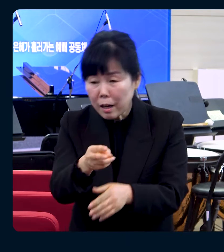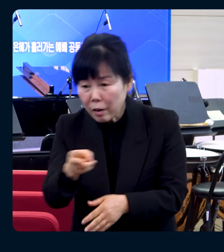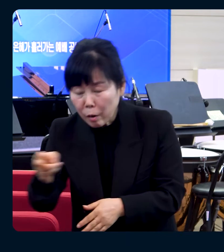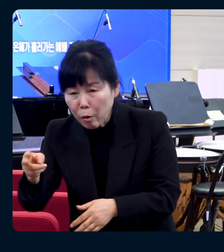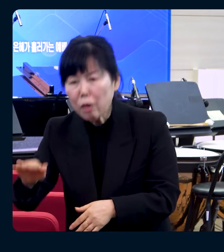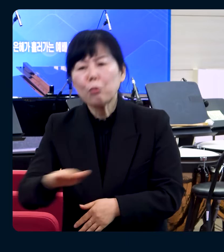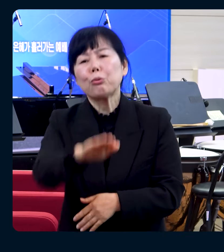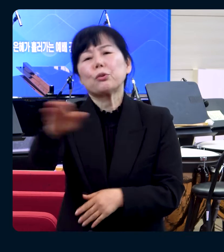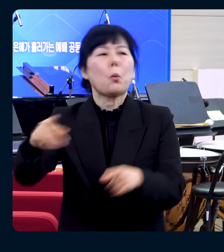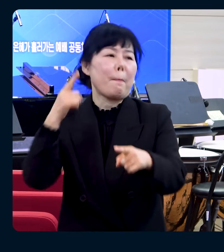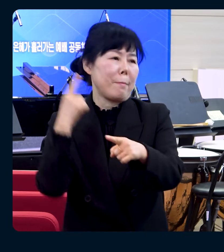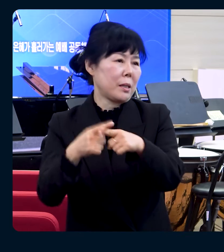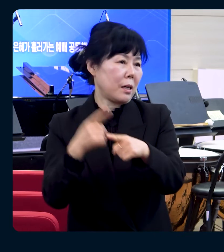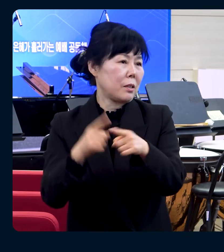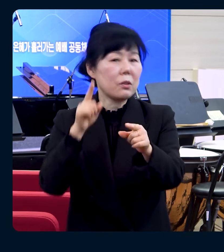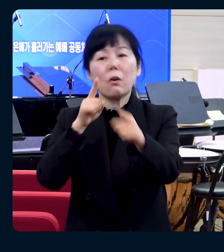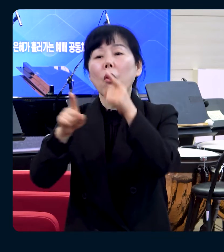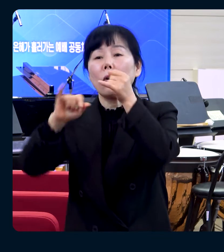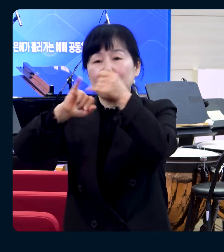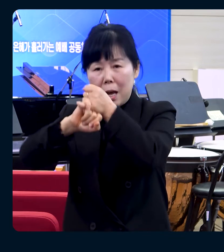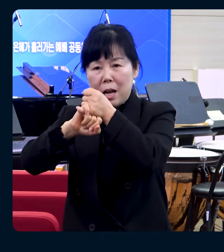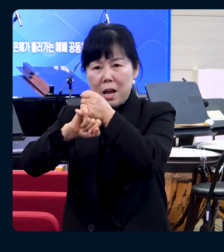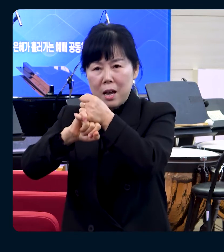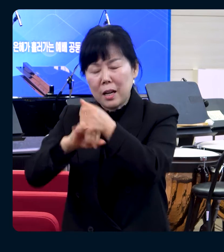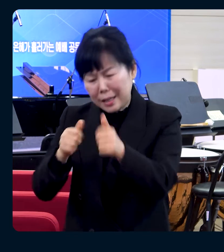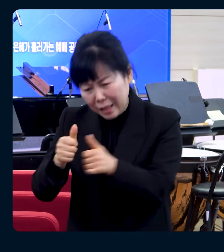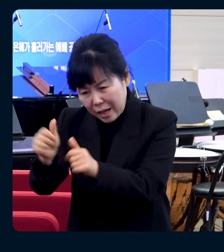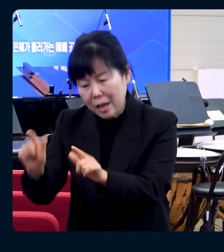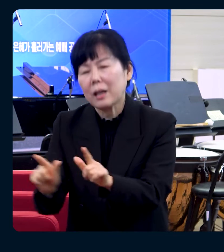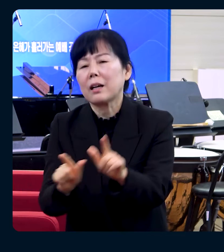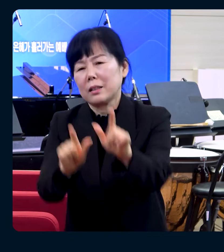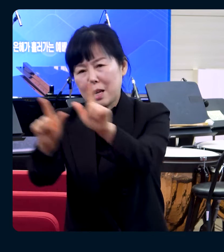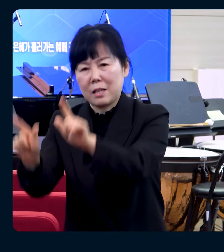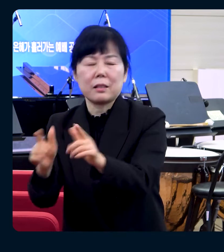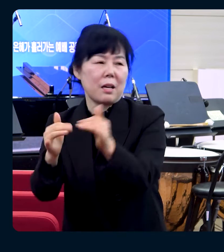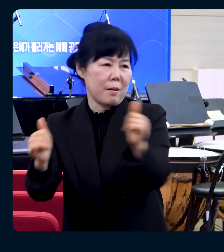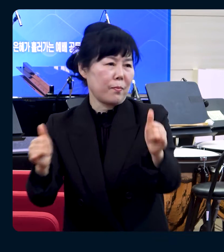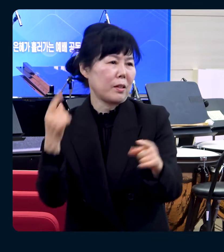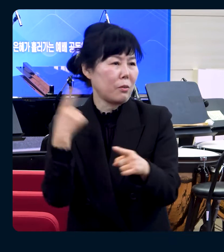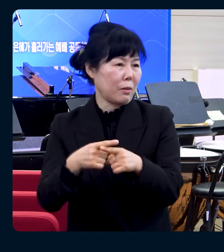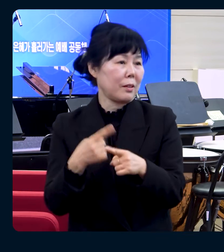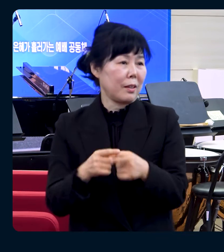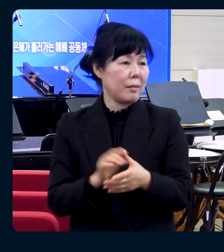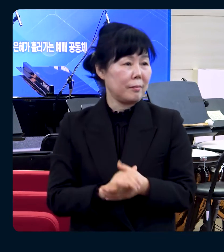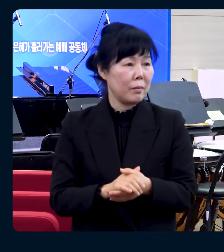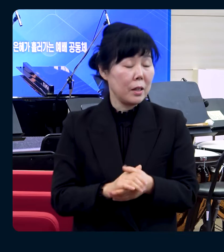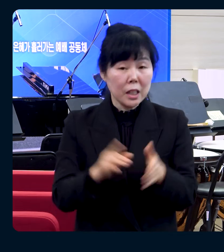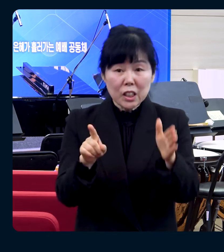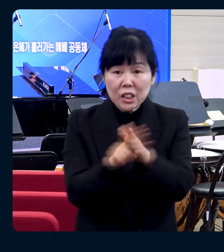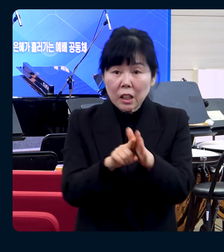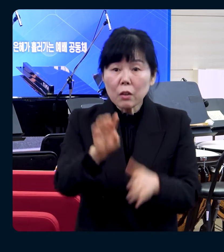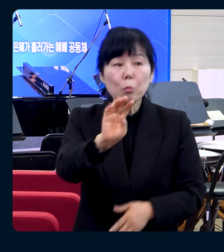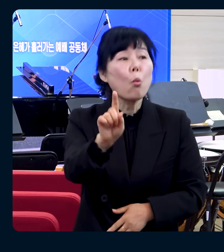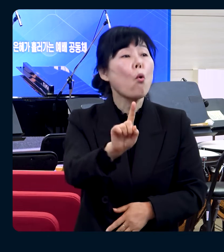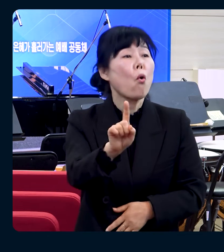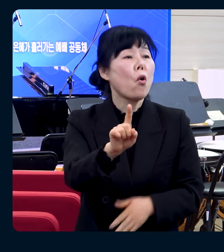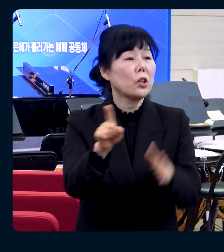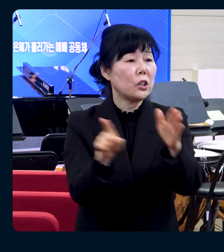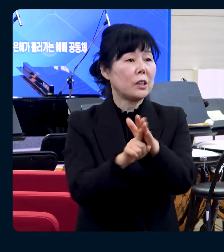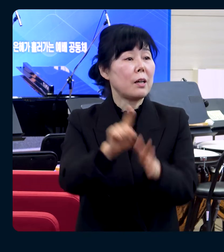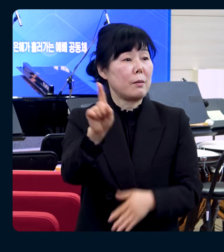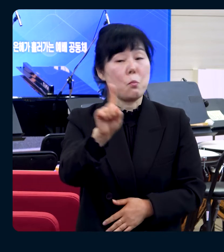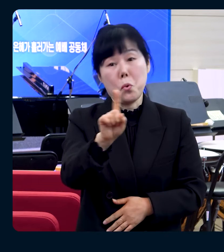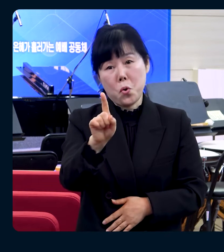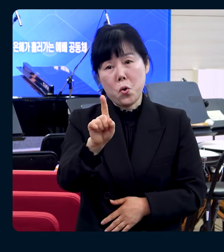우리의 신앙도 역시 뭐예요? 언약의 길을 걷는 것, 그것이다. 여러분, 그렇습니다. 신앙이 뭐냐? 신앙이